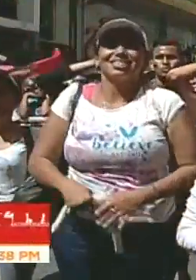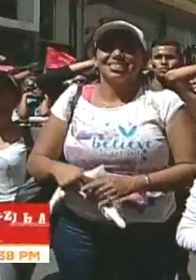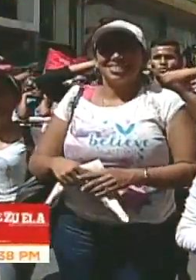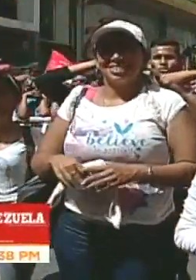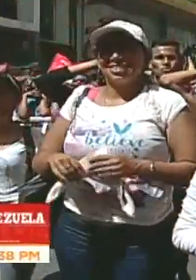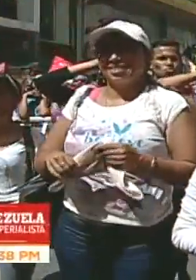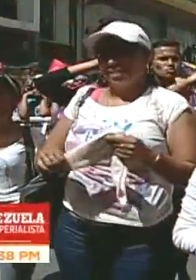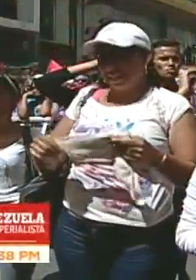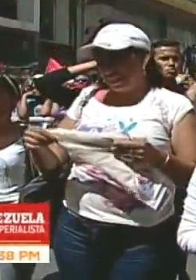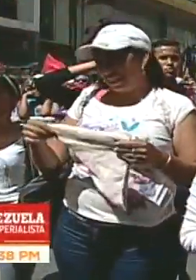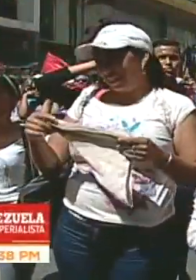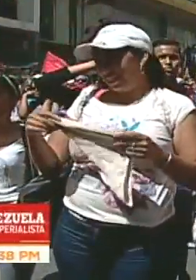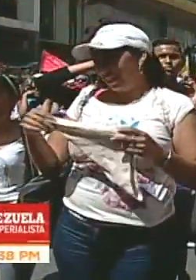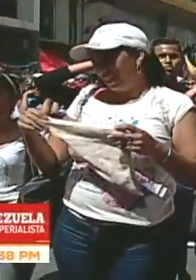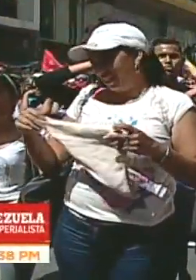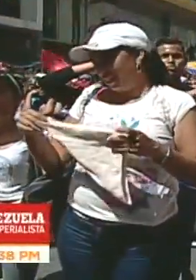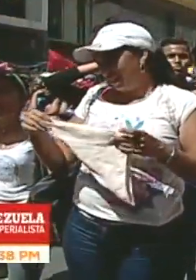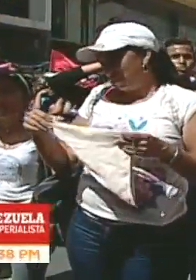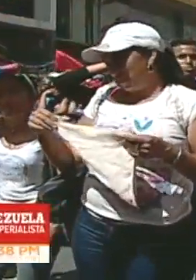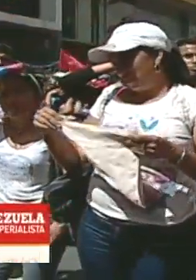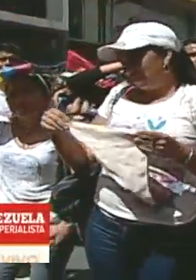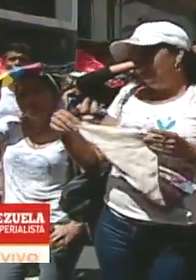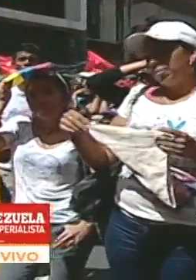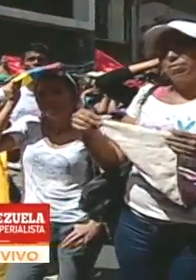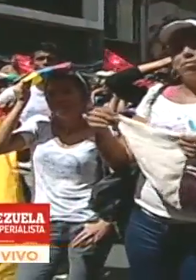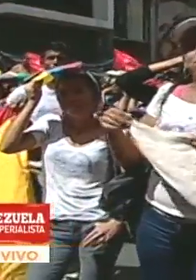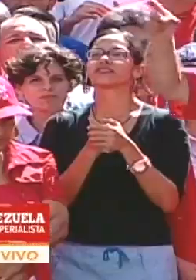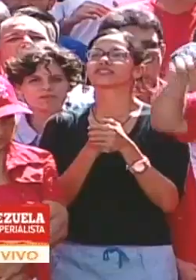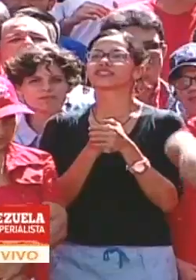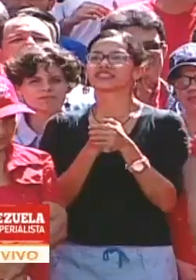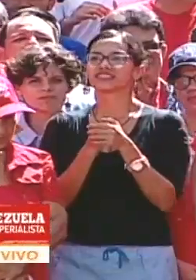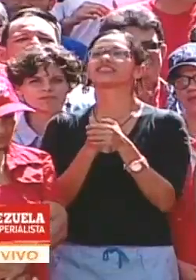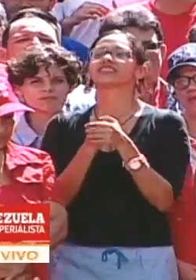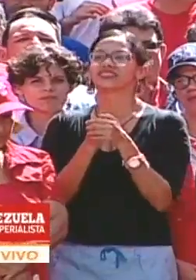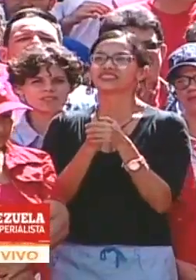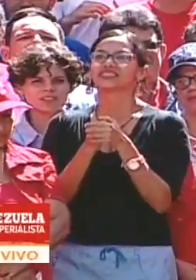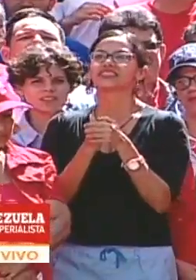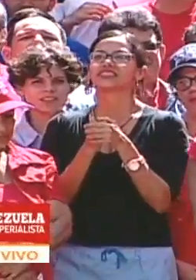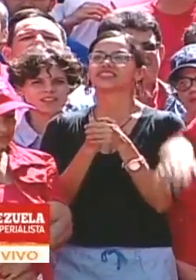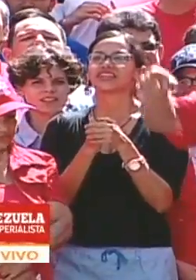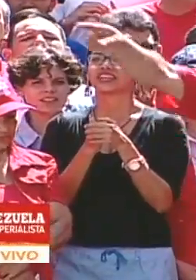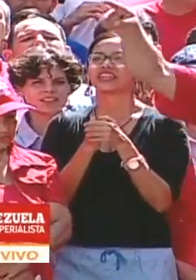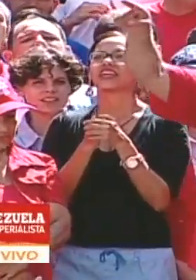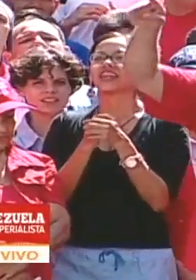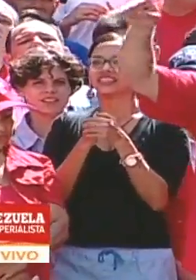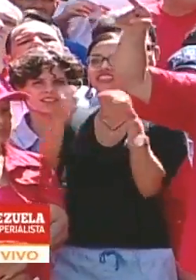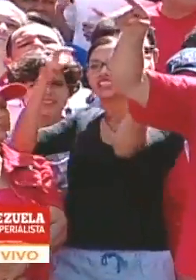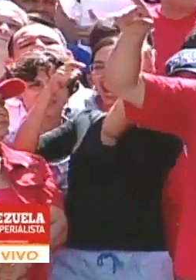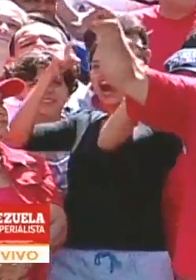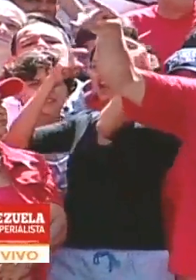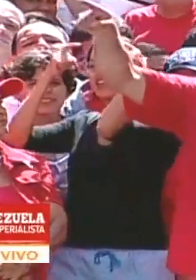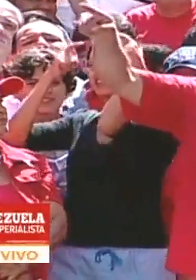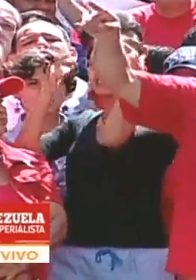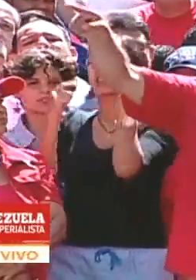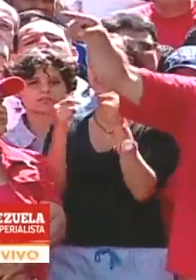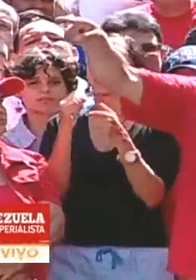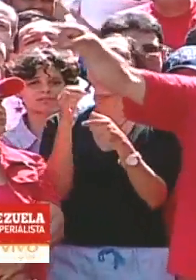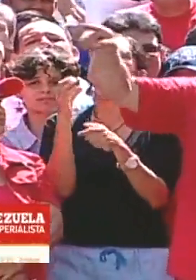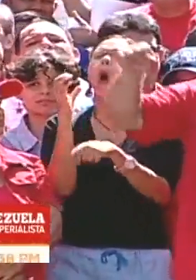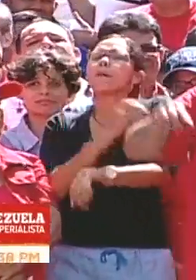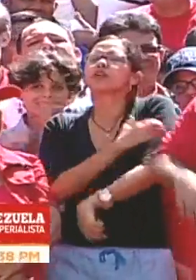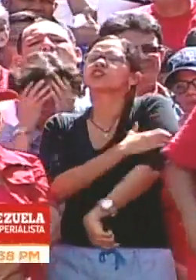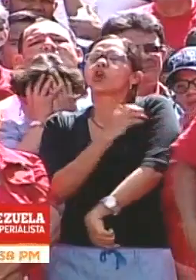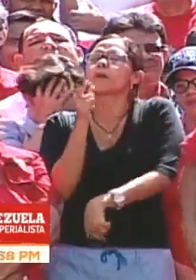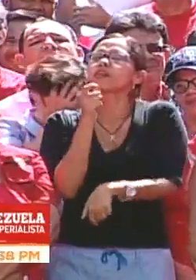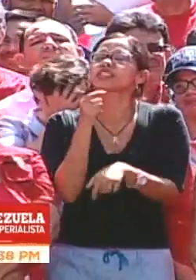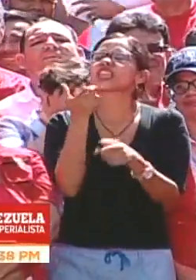Todos nosotros queremos ser como Chávez. Párese en la derecha y pregúntele a ver quién quiere ser como Ramos